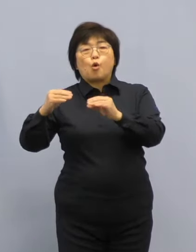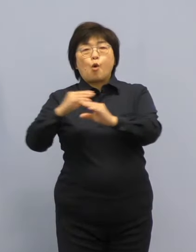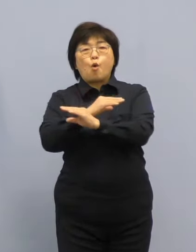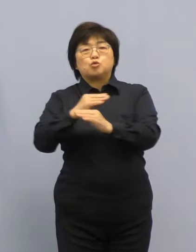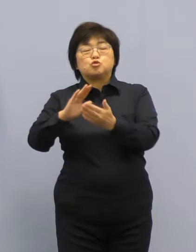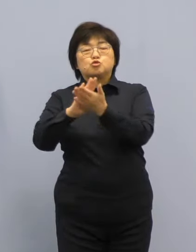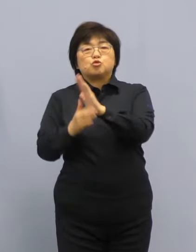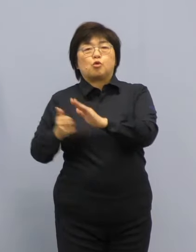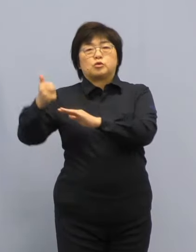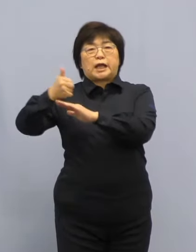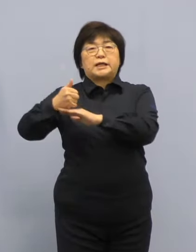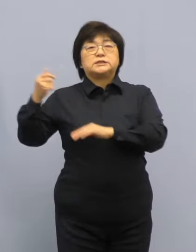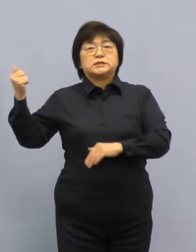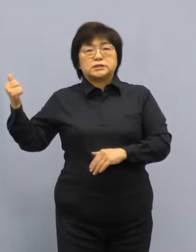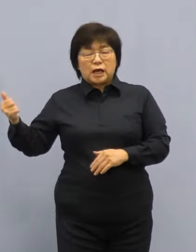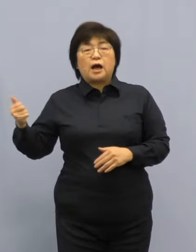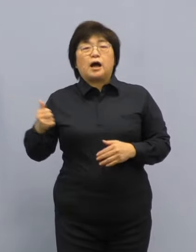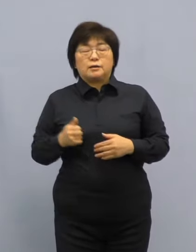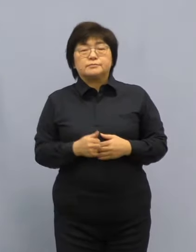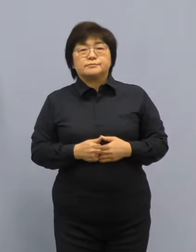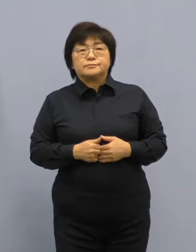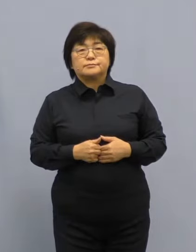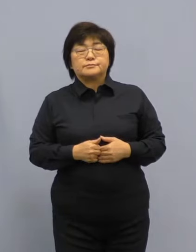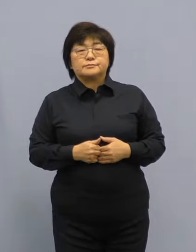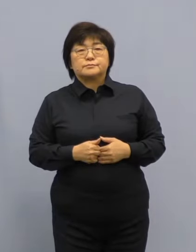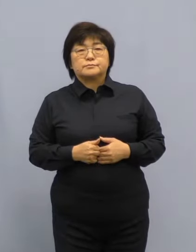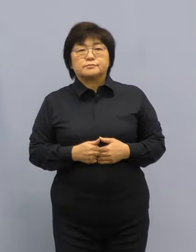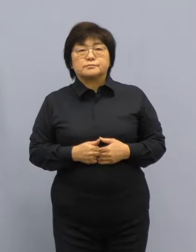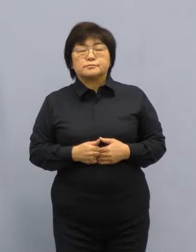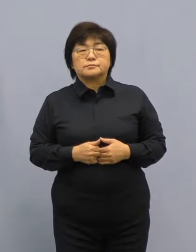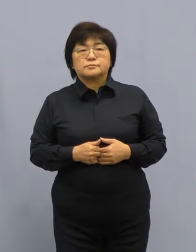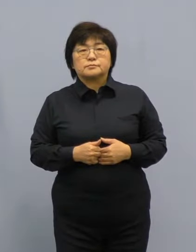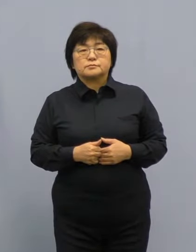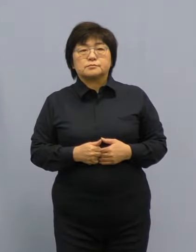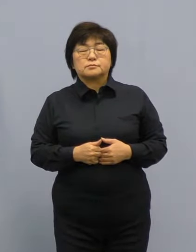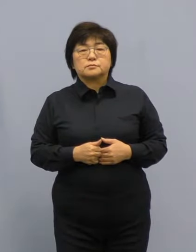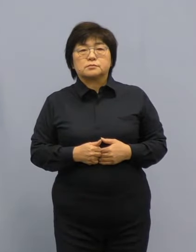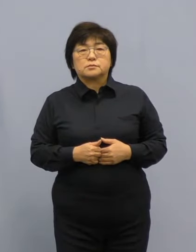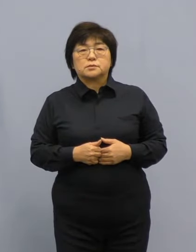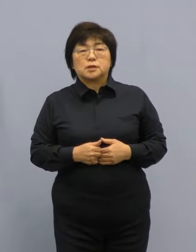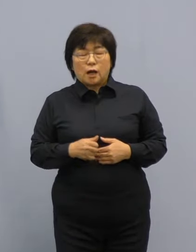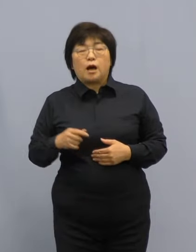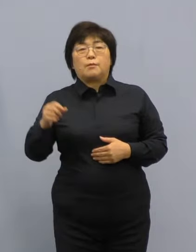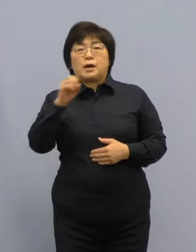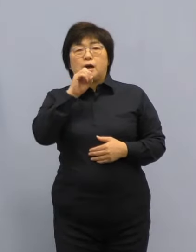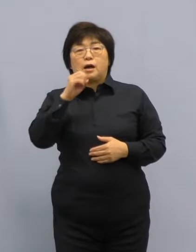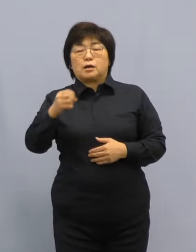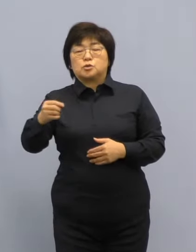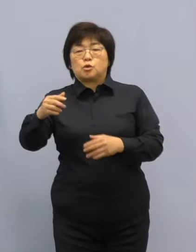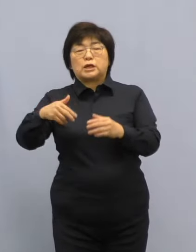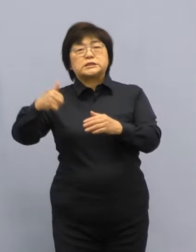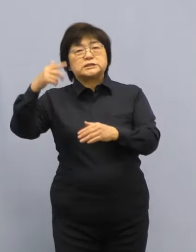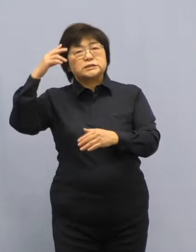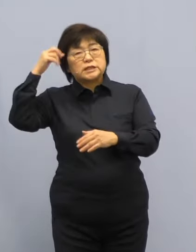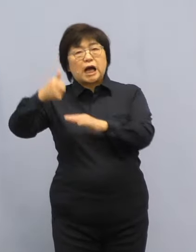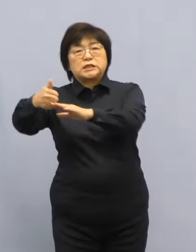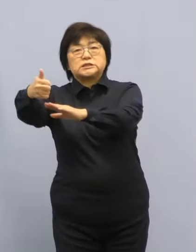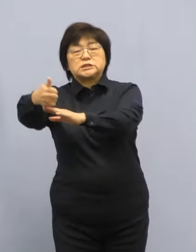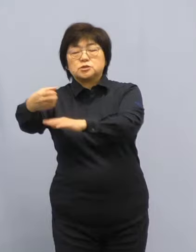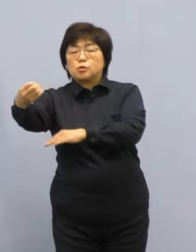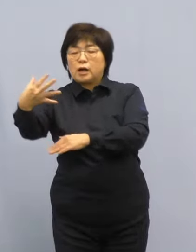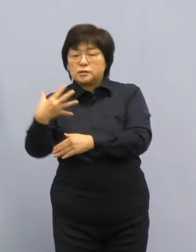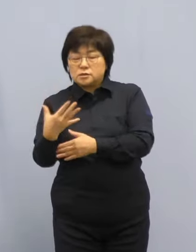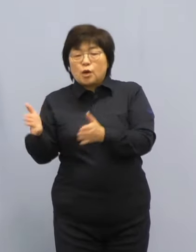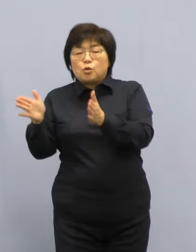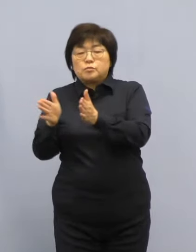ね、にもうからも今回の発言を踏まえて含めて議論を積み重ねるといったご発言があったと記憶